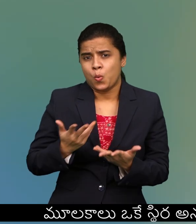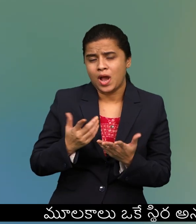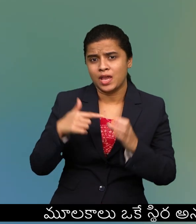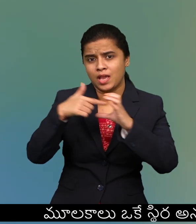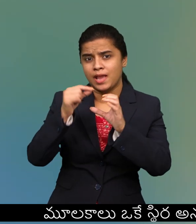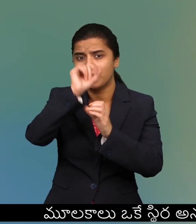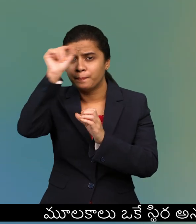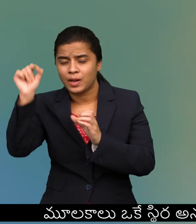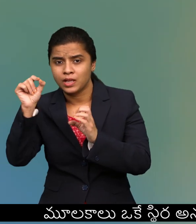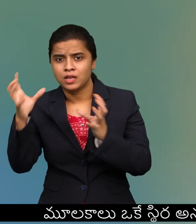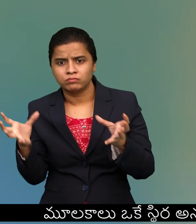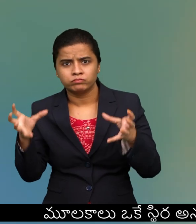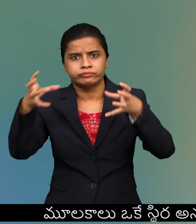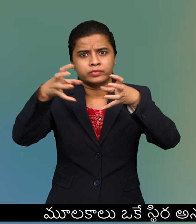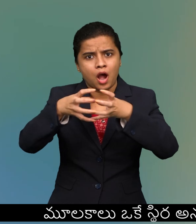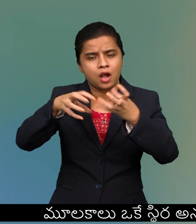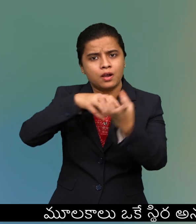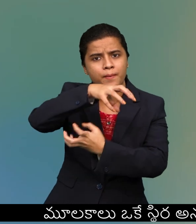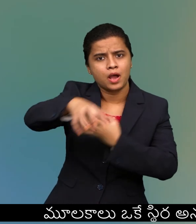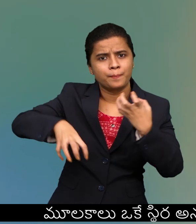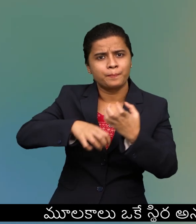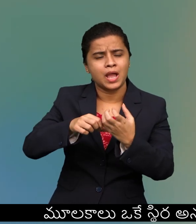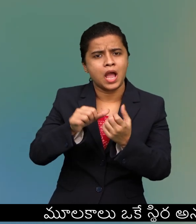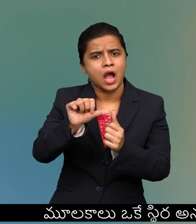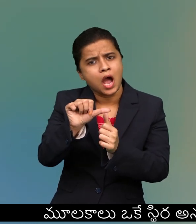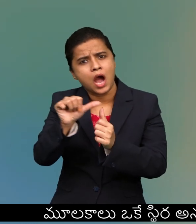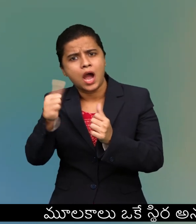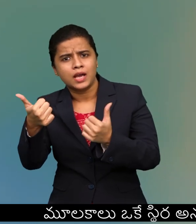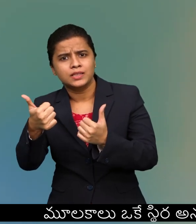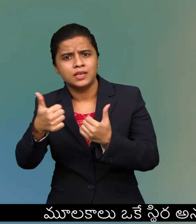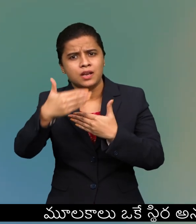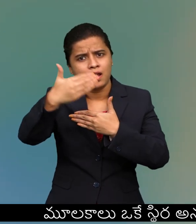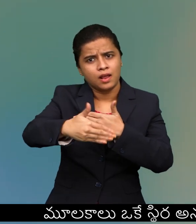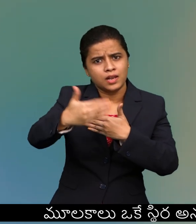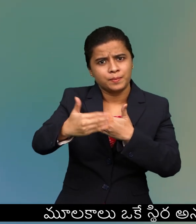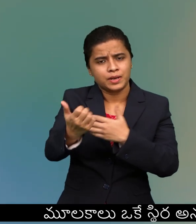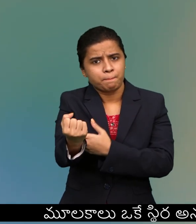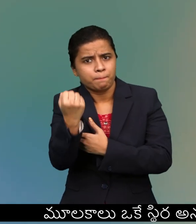మూలకాలు ఒకే స్థిర అనుపాతంలో ఎందుకు సంయోగం చెందుతున్నాయి?